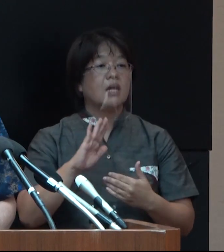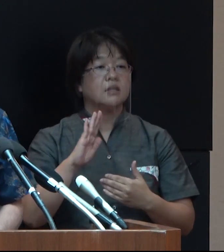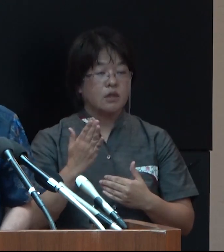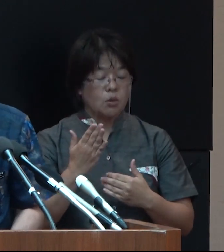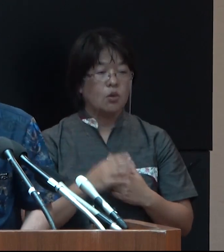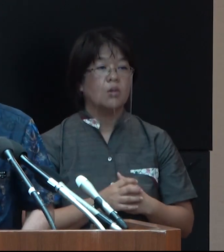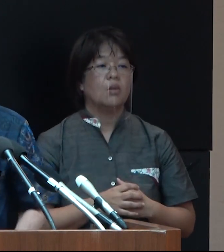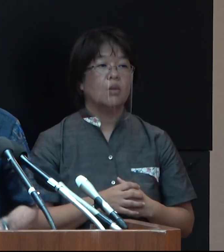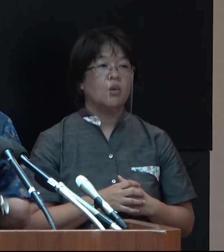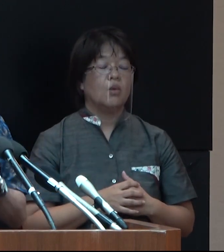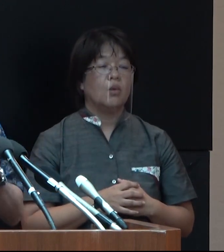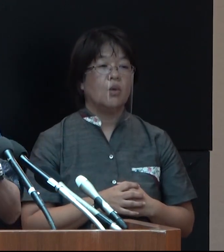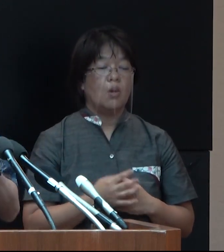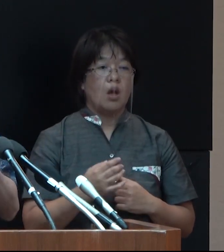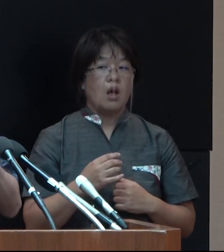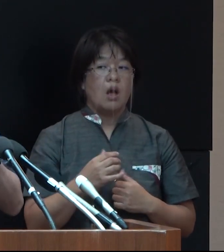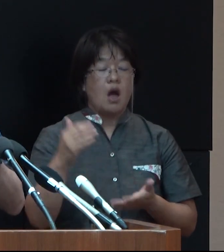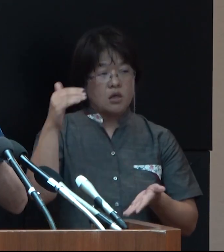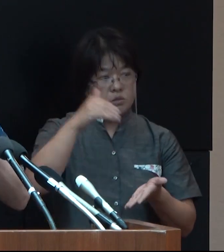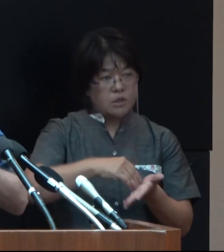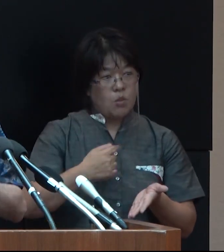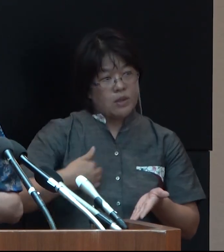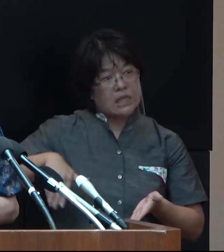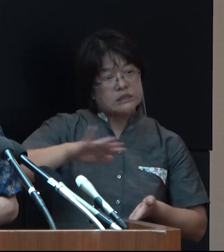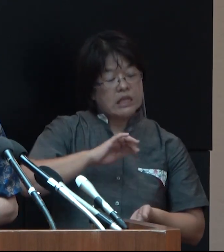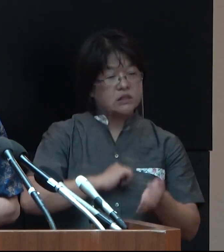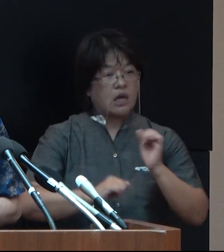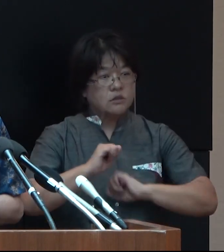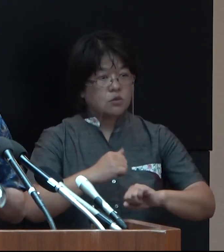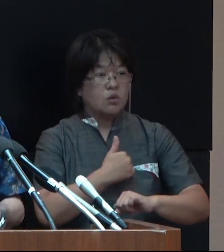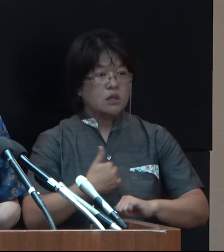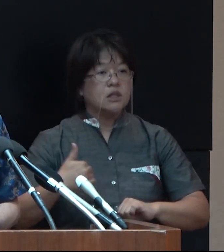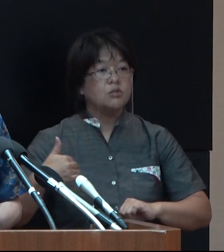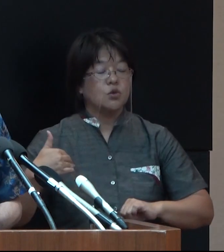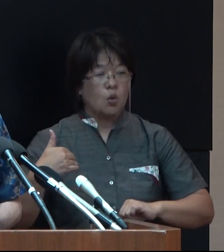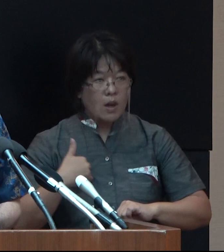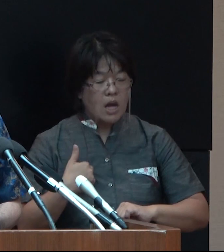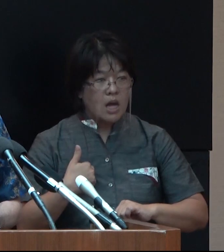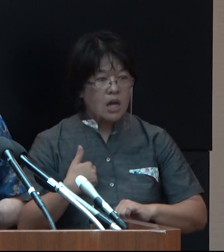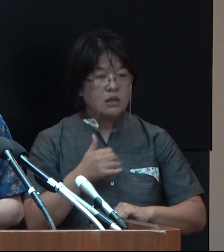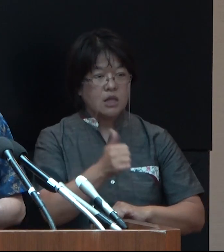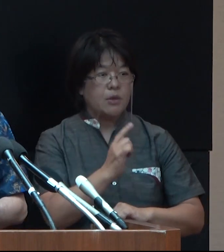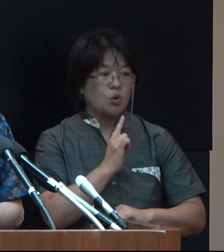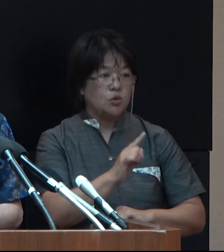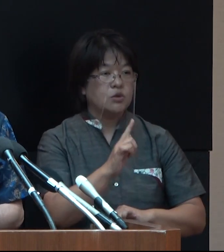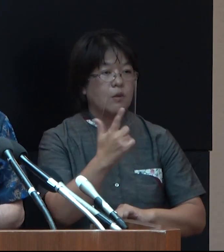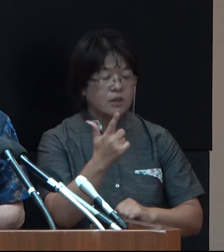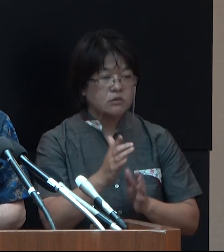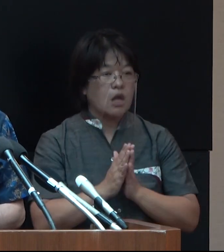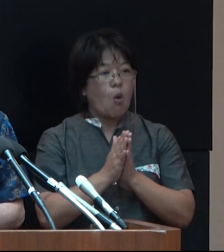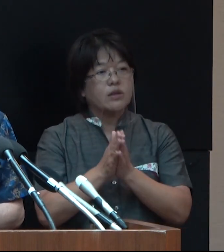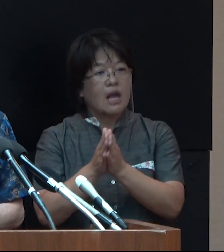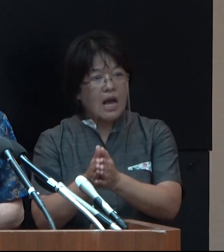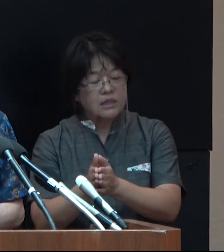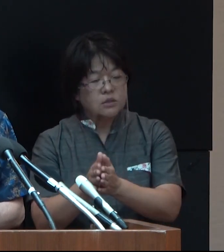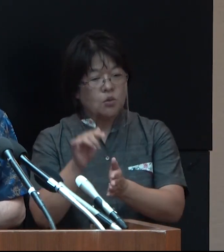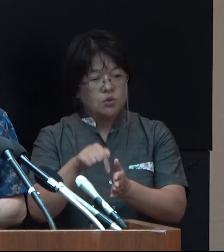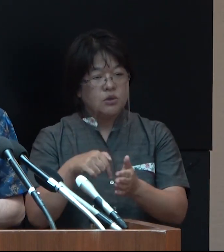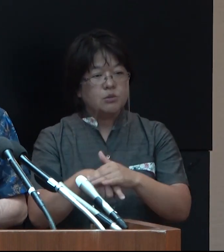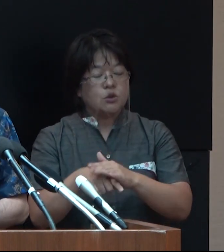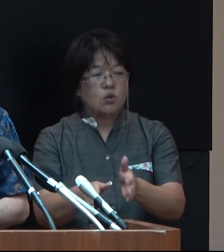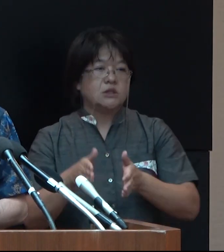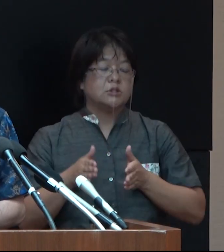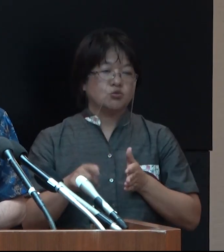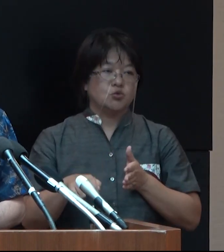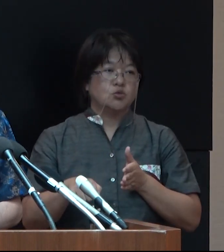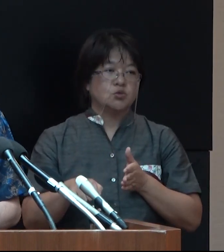ができることはこの、行動の禁止ではなくてお願いという意味での自粛ですので、そ